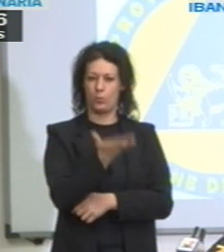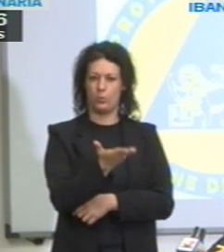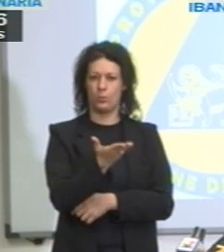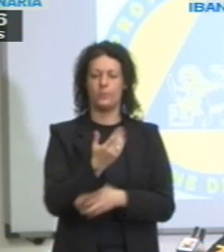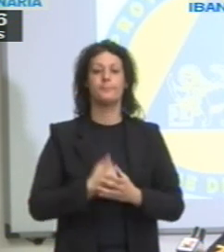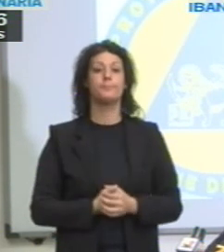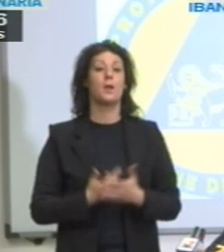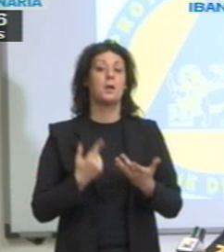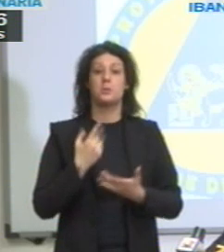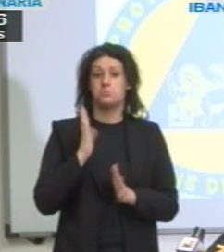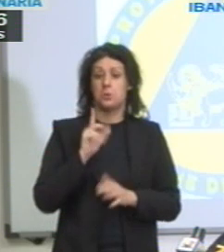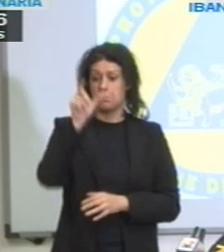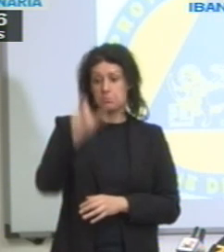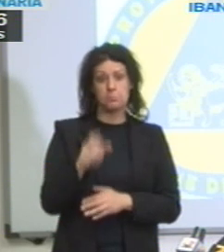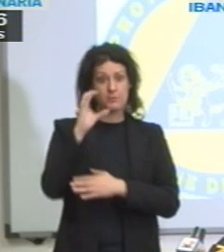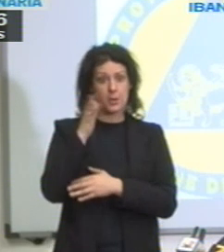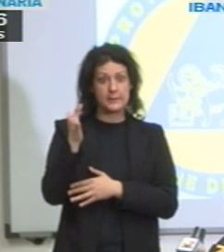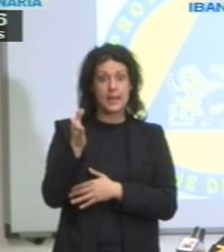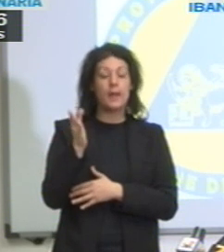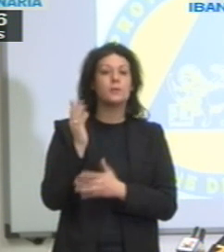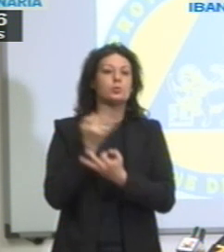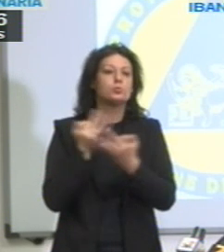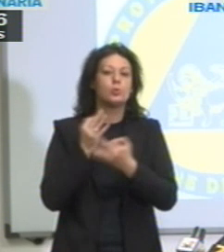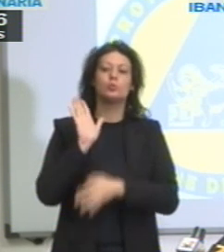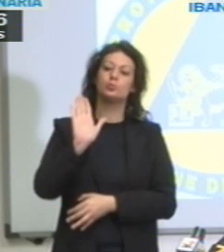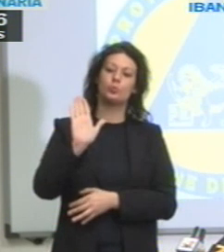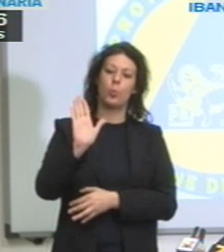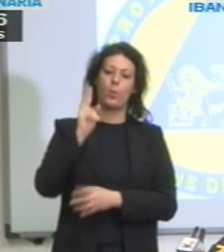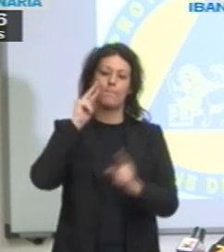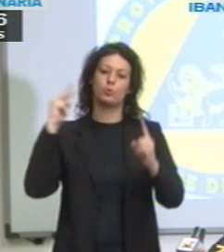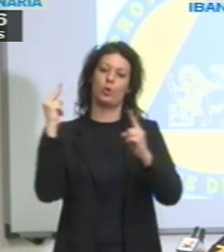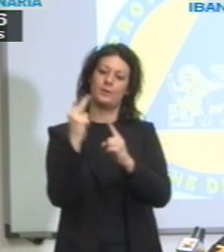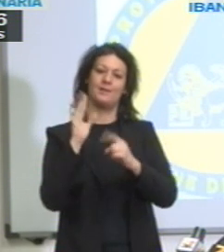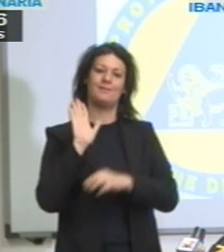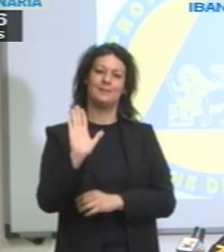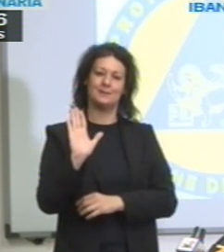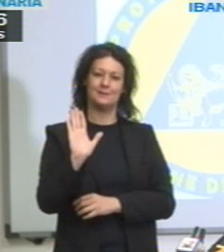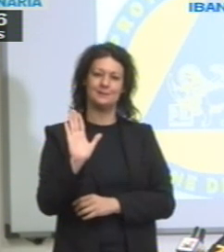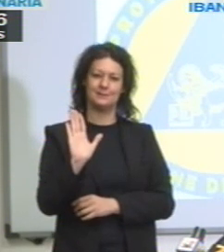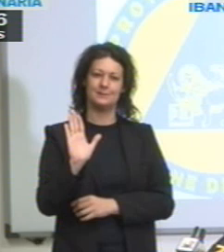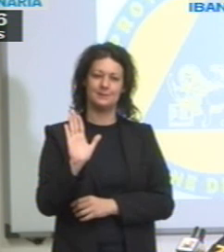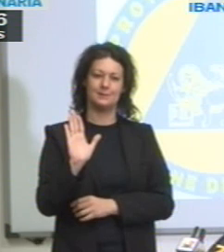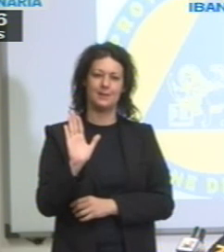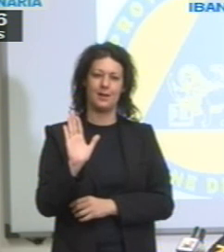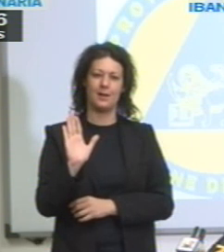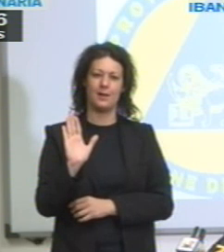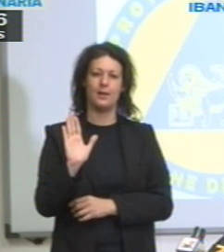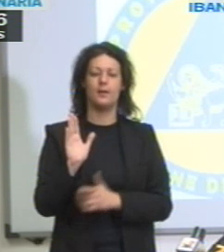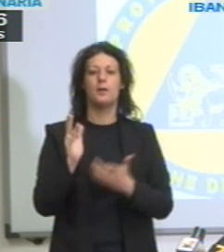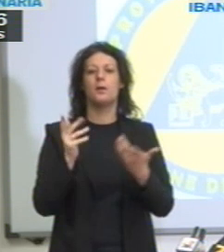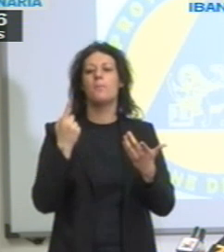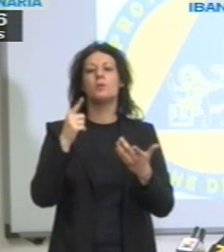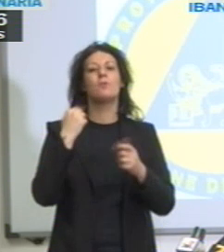Crisanti dice bestialità, anzi, ma dice dà una visione autentica, una lettura autentica di quello che è la lettura che dà